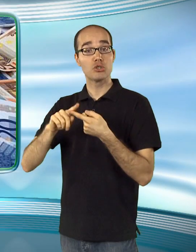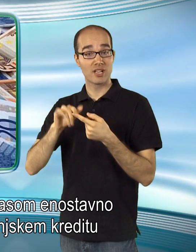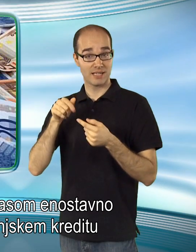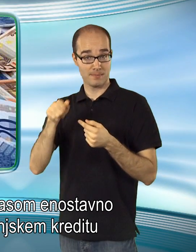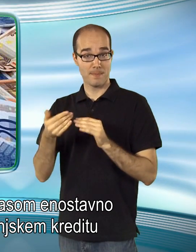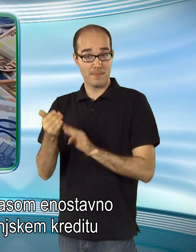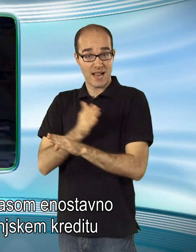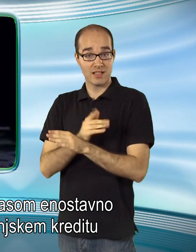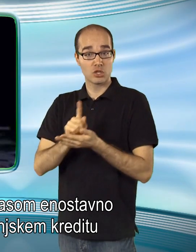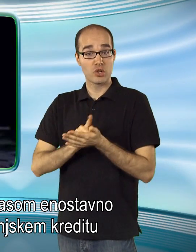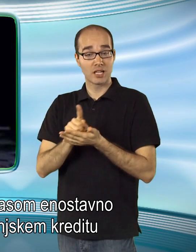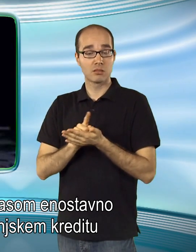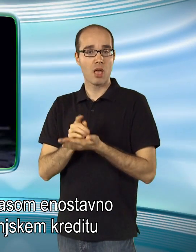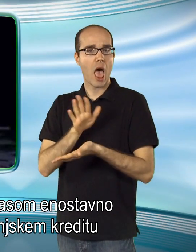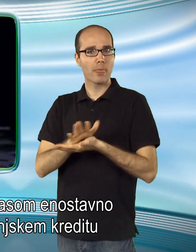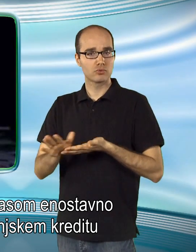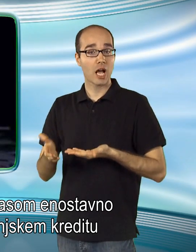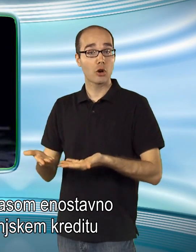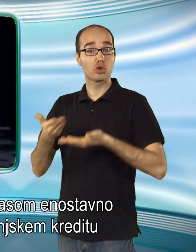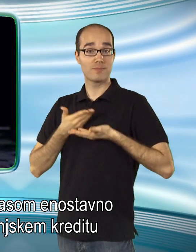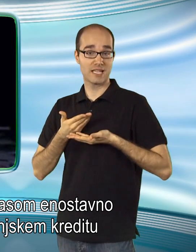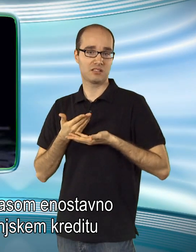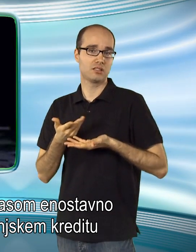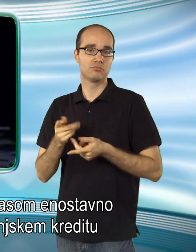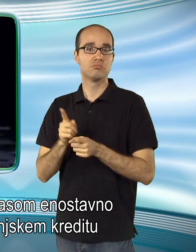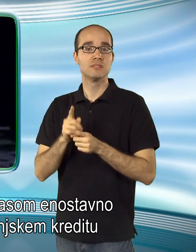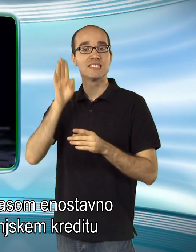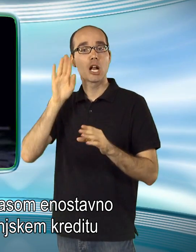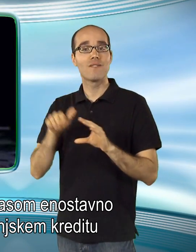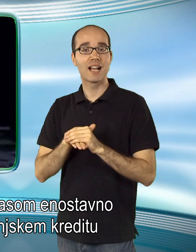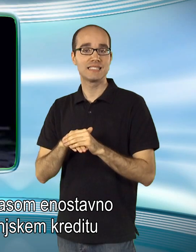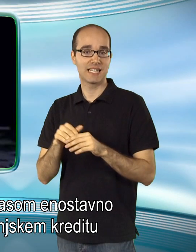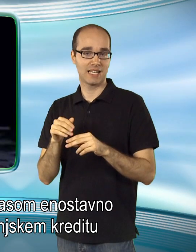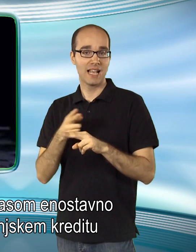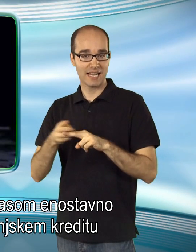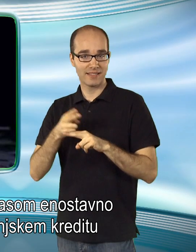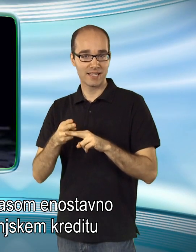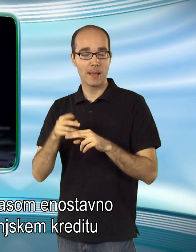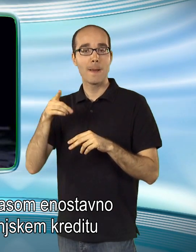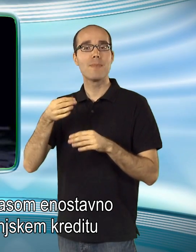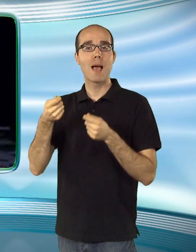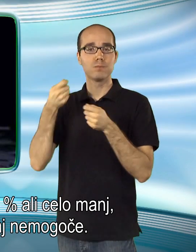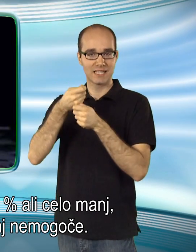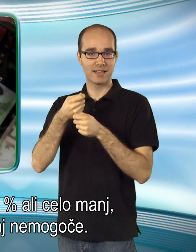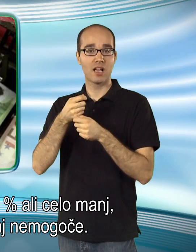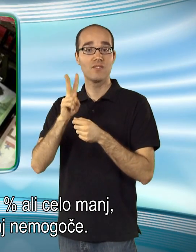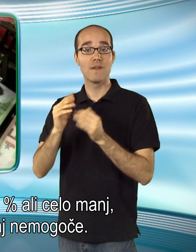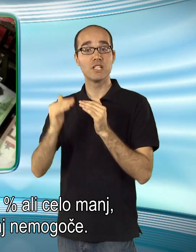Če je bilo še pred časom enostavno dobiti pri stanovanjskem kreditu pribitek v višini